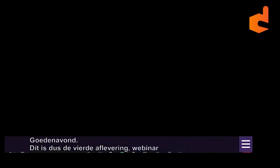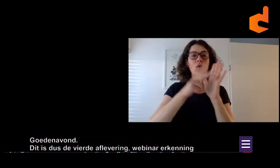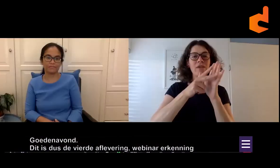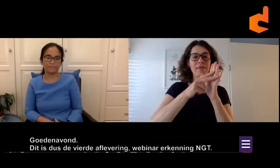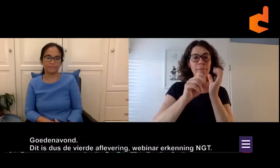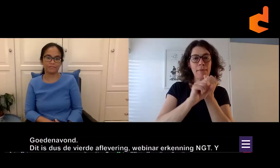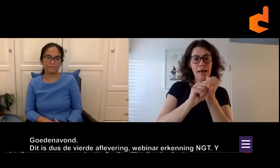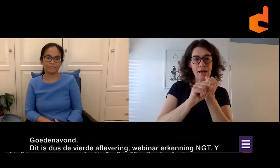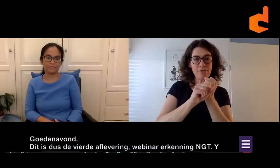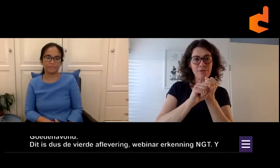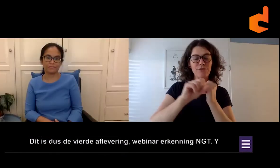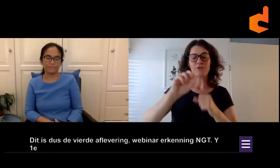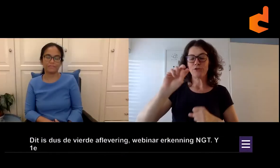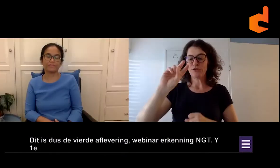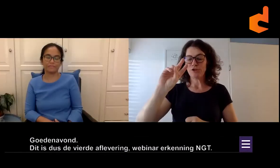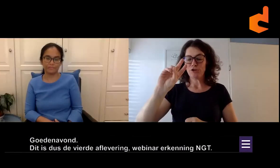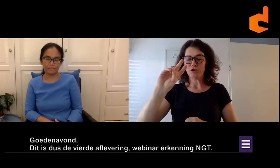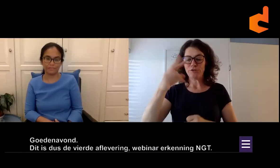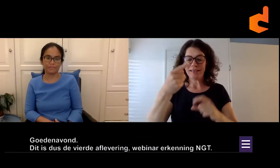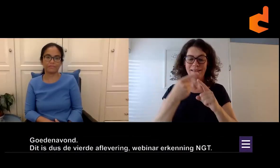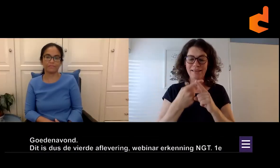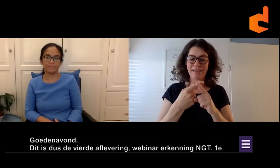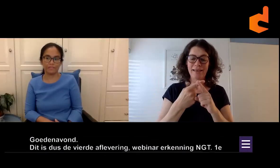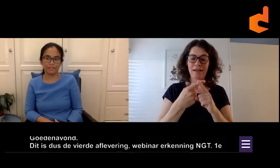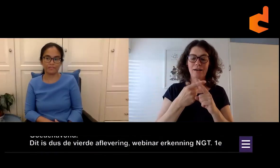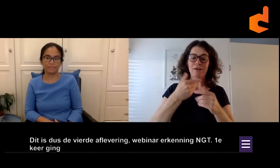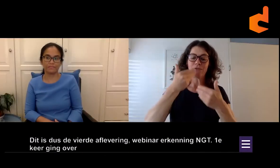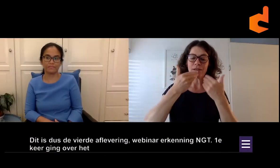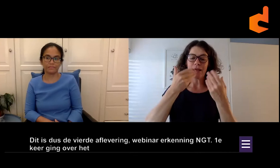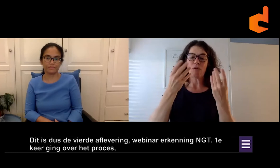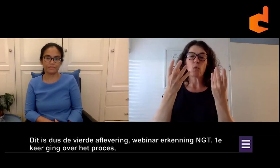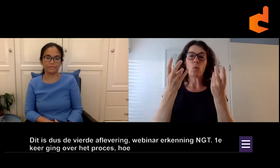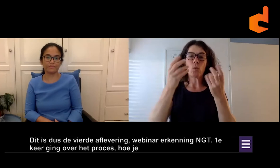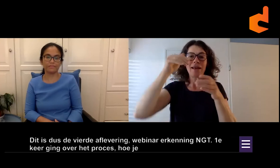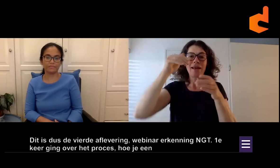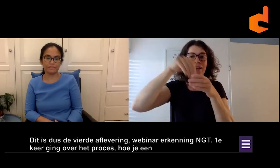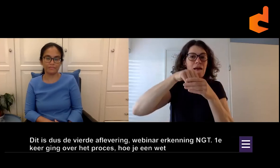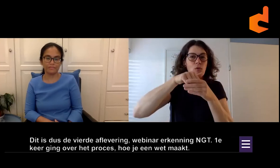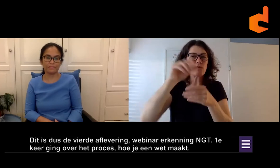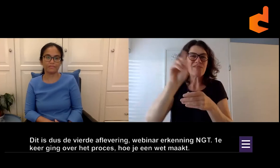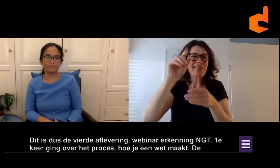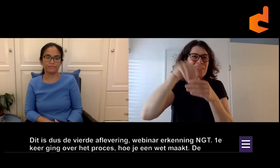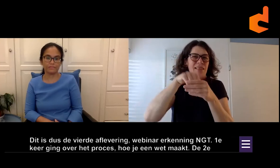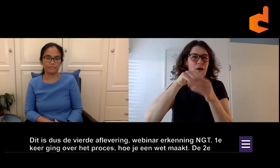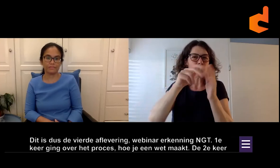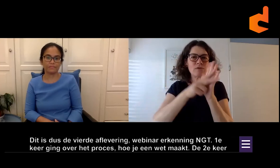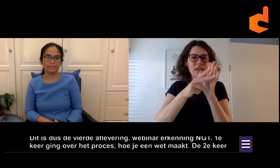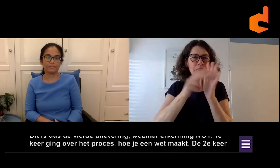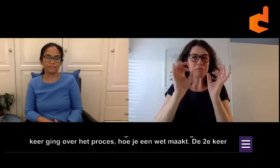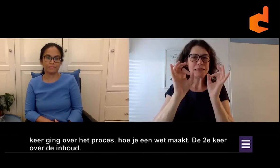het proces, hoe je een wet maakt. De tweede keer hebben we het gehad over de inhoud. Wat houdt